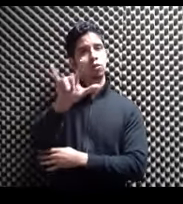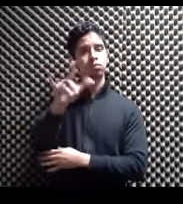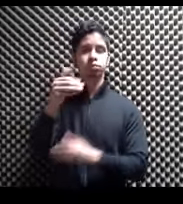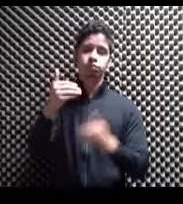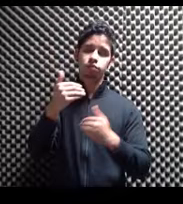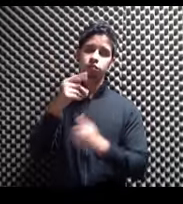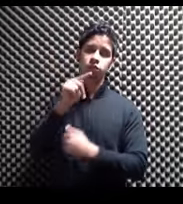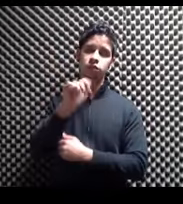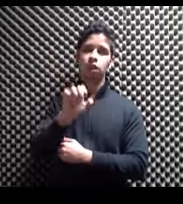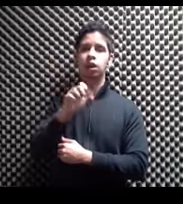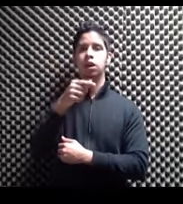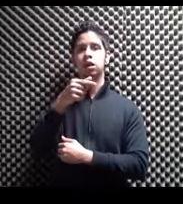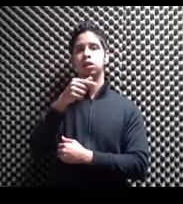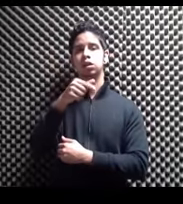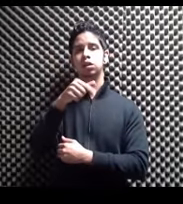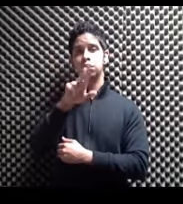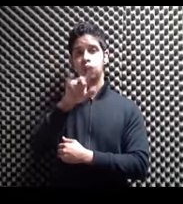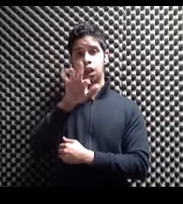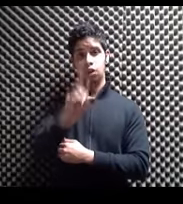me gustas mucho.